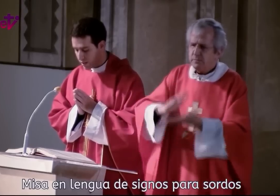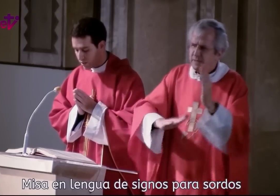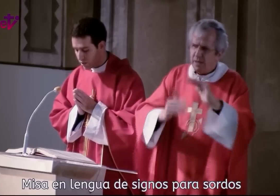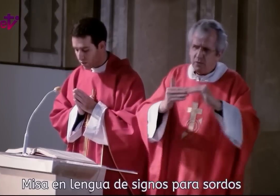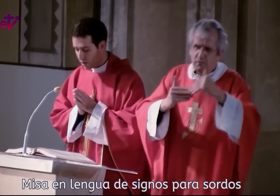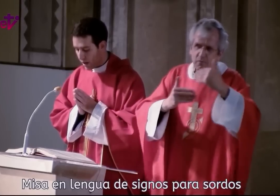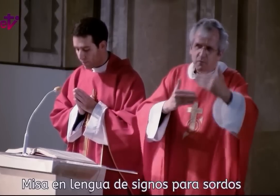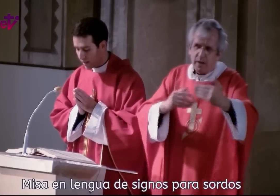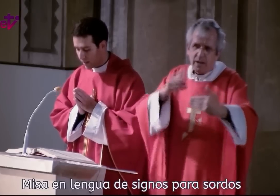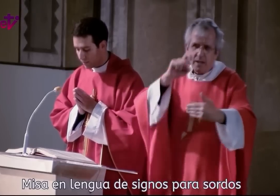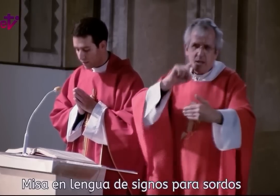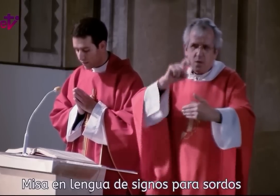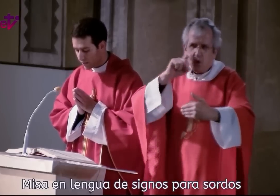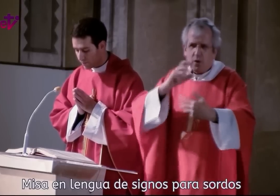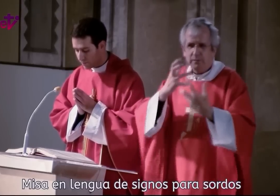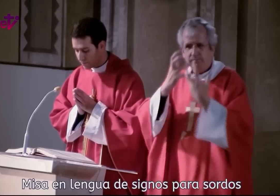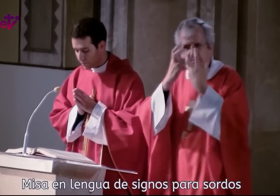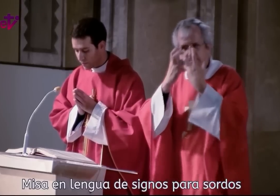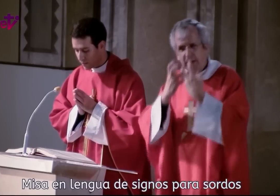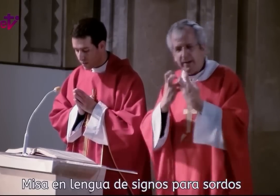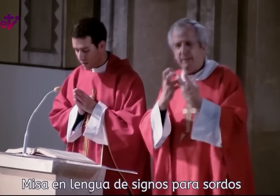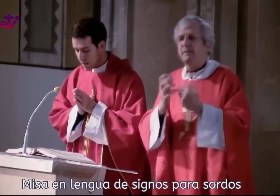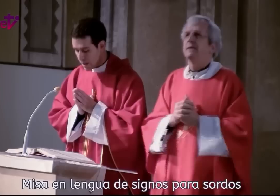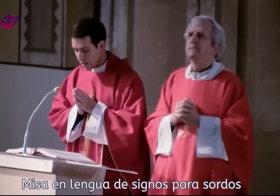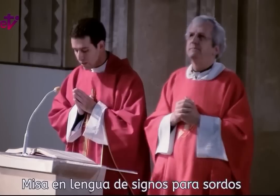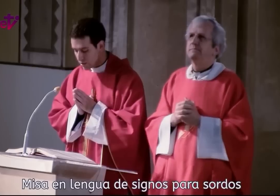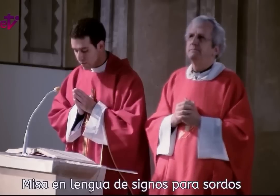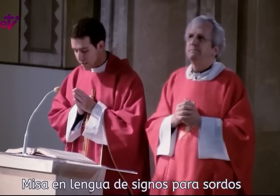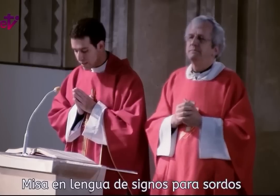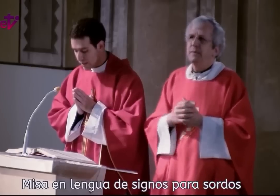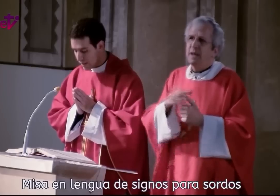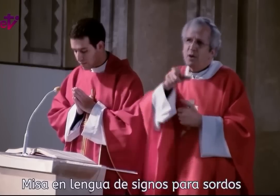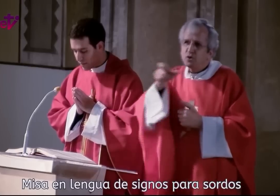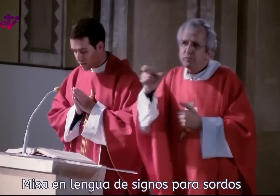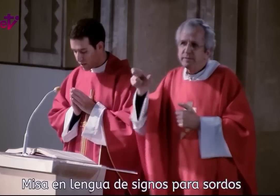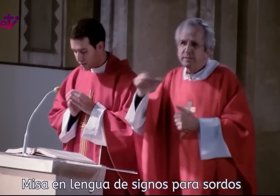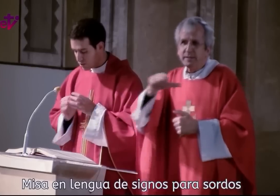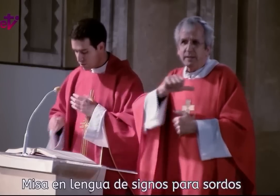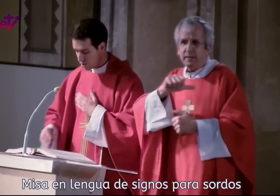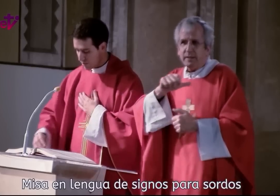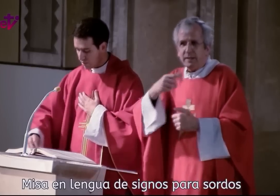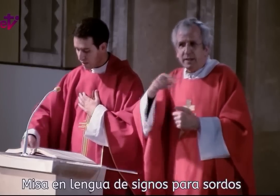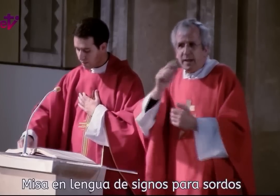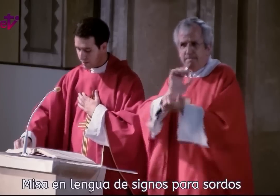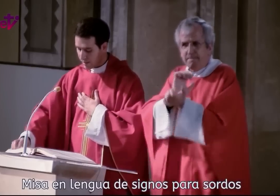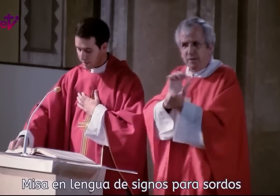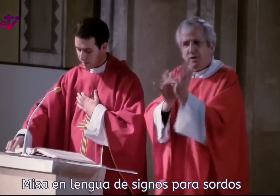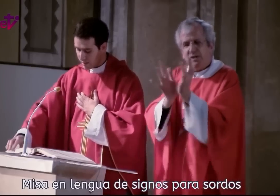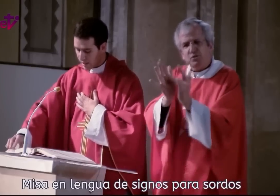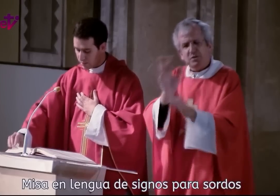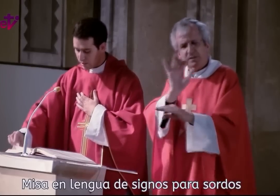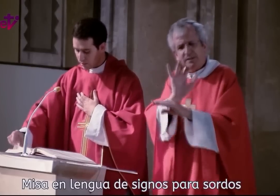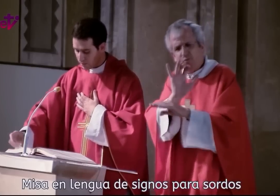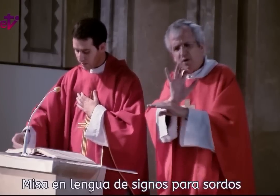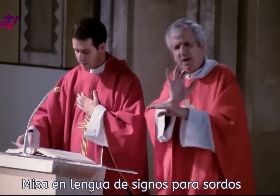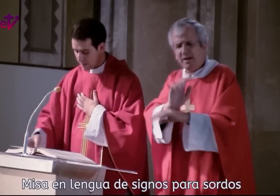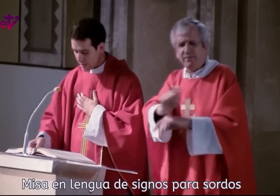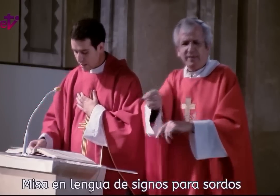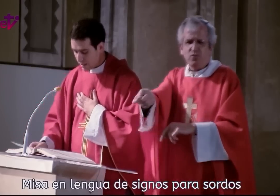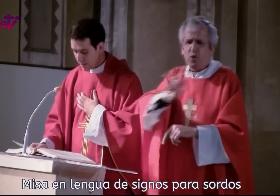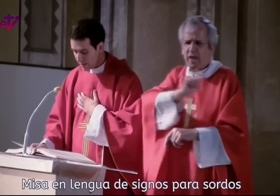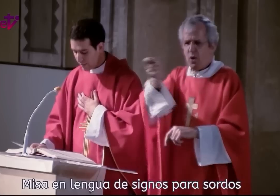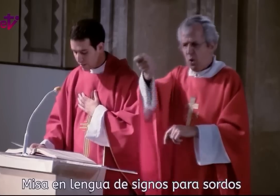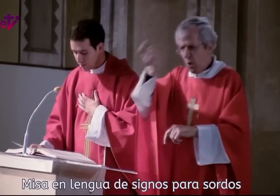afuera, lloró amargamente. Y los hombres que tenían preso a Jesús se burlaban de él, dándole